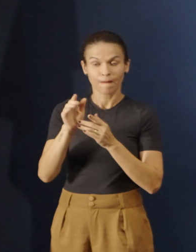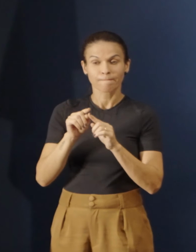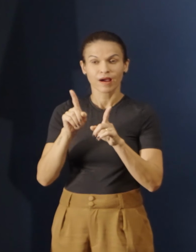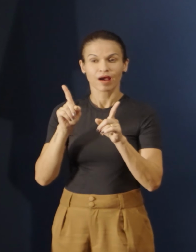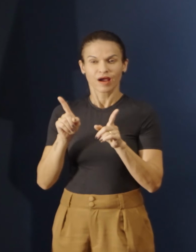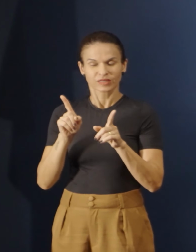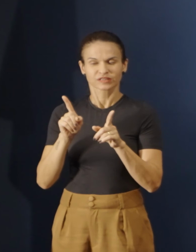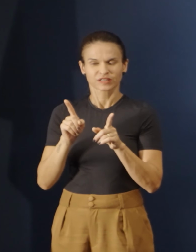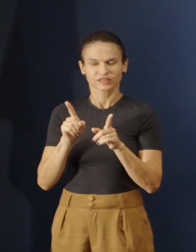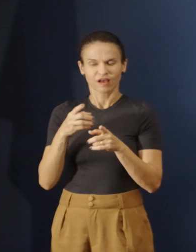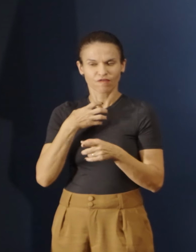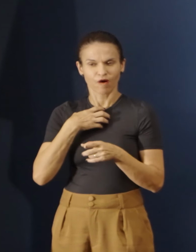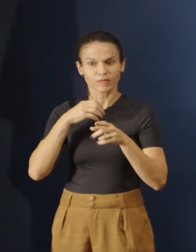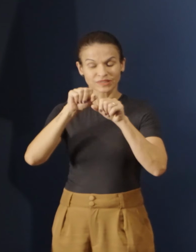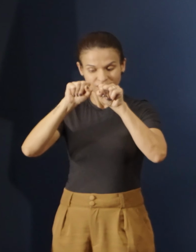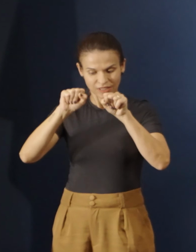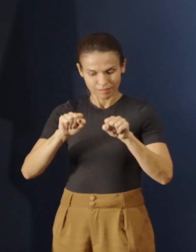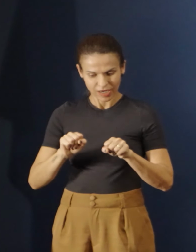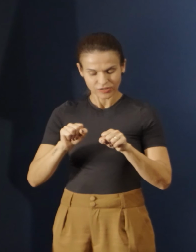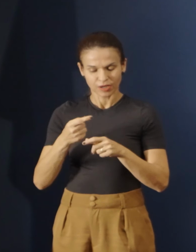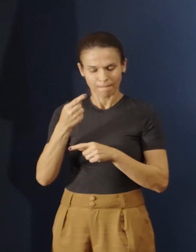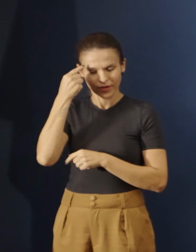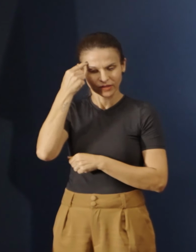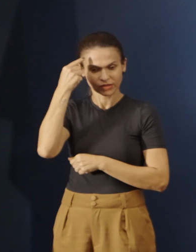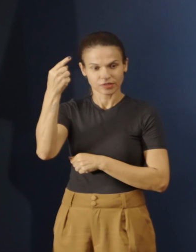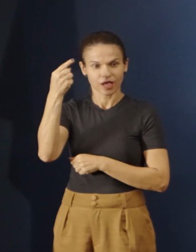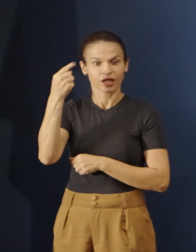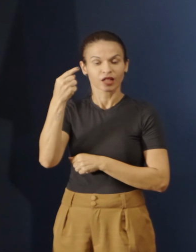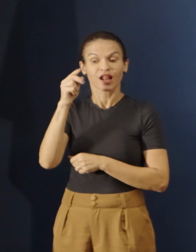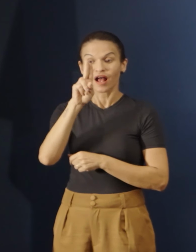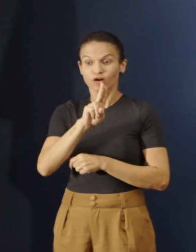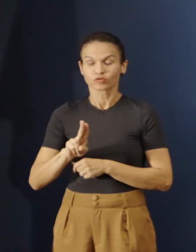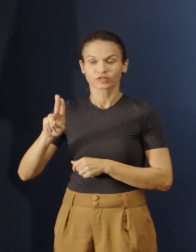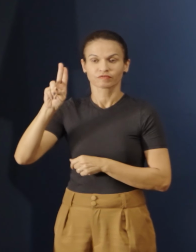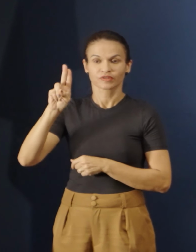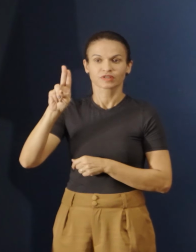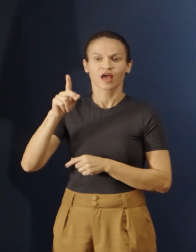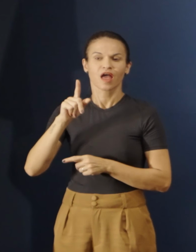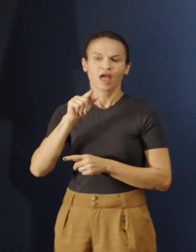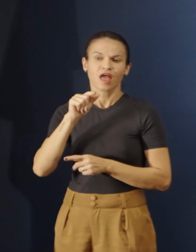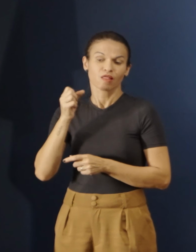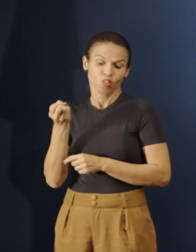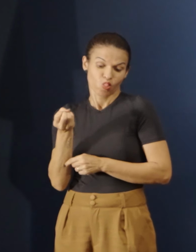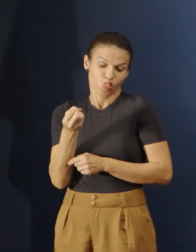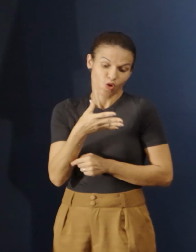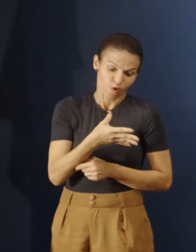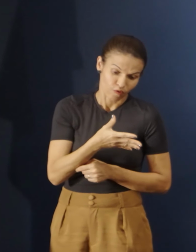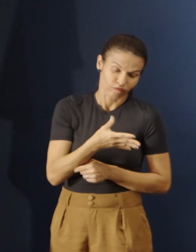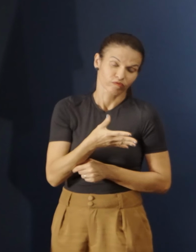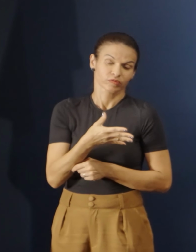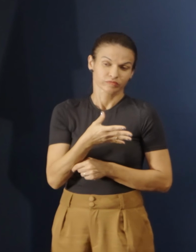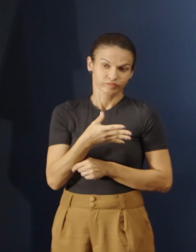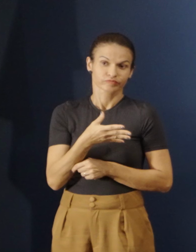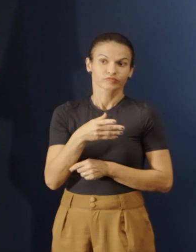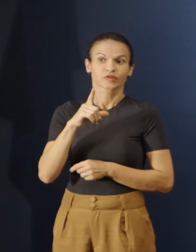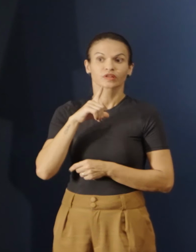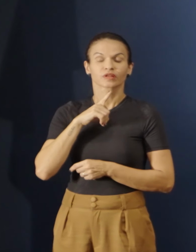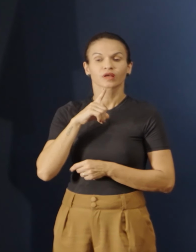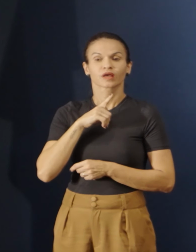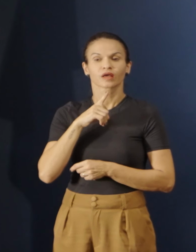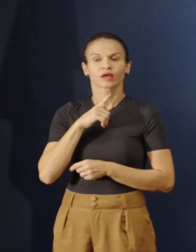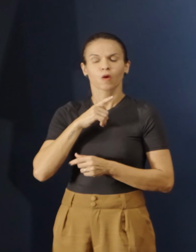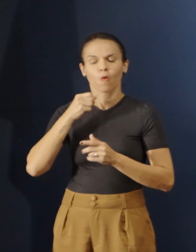forma sistematizada, pensada nas universidades, é relativamente novo. E a gente tem um